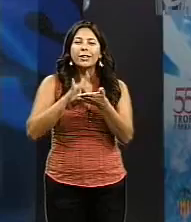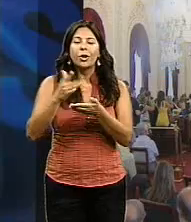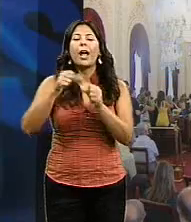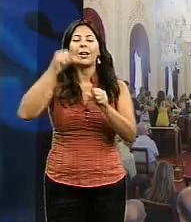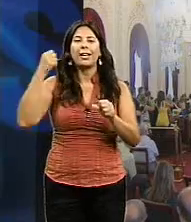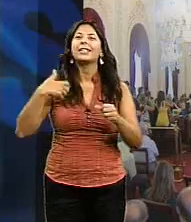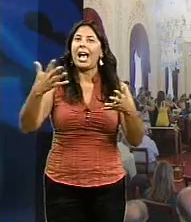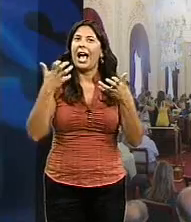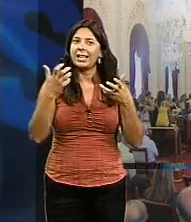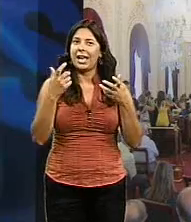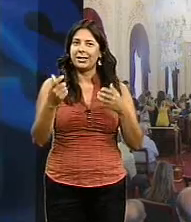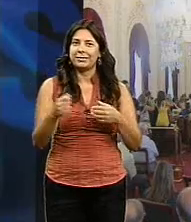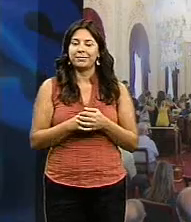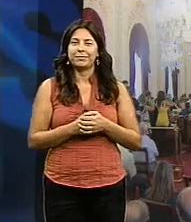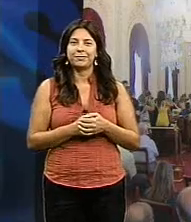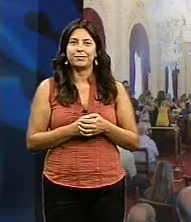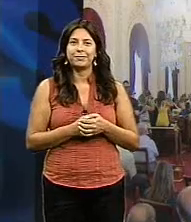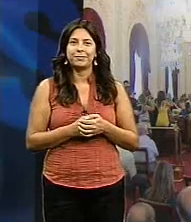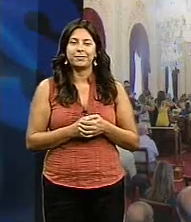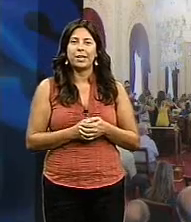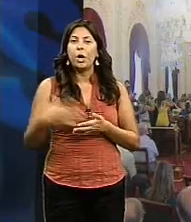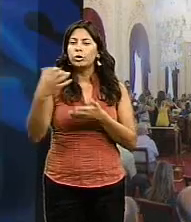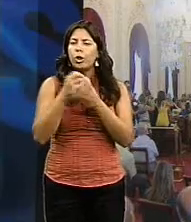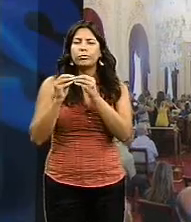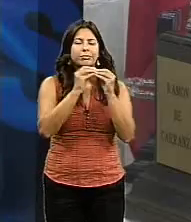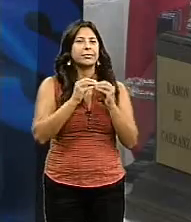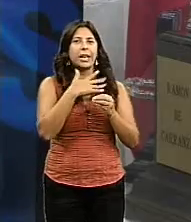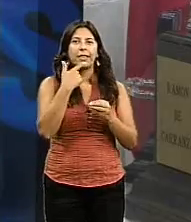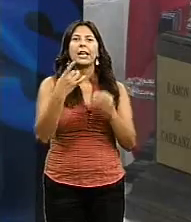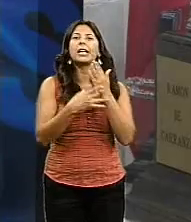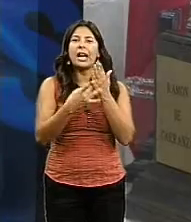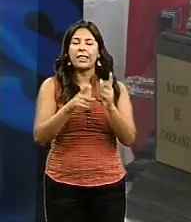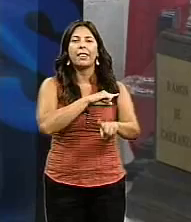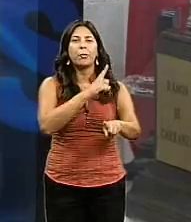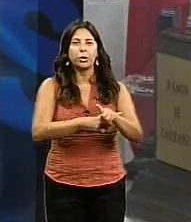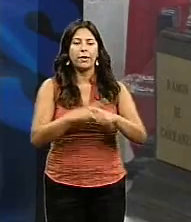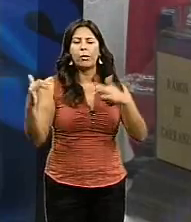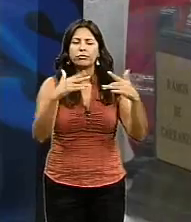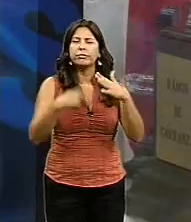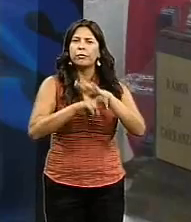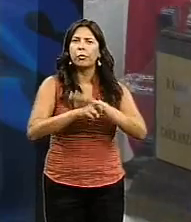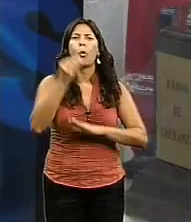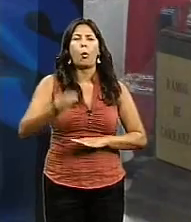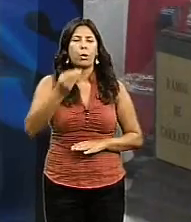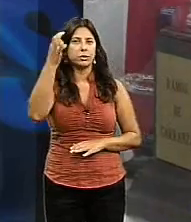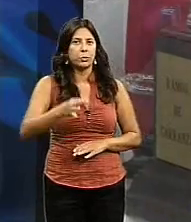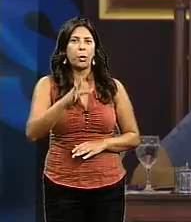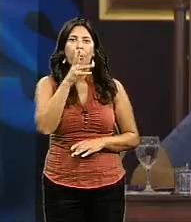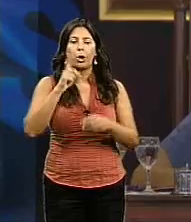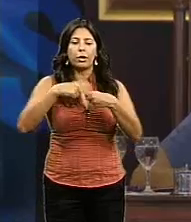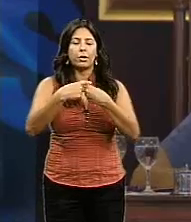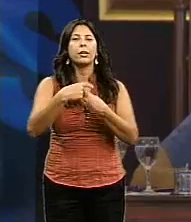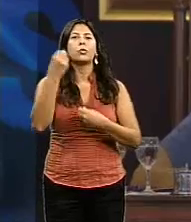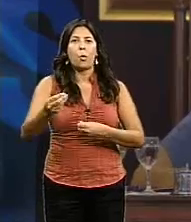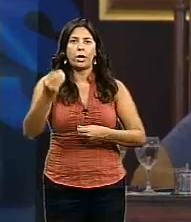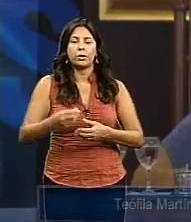Carranza. Todos coinciden en que la calidad deportiva y el buen juego son ya garantías con el plantel de participantes. Estoy